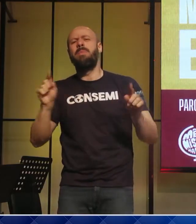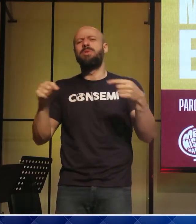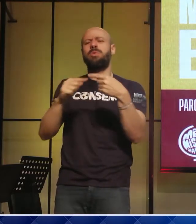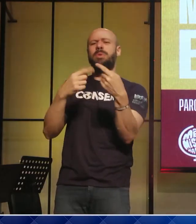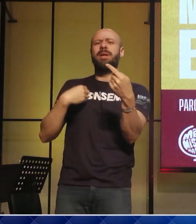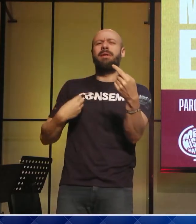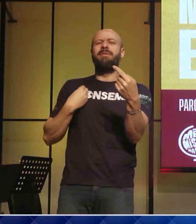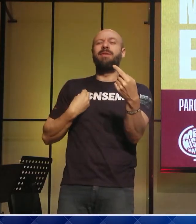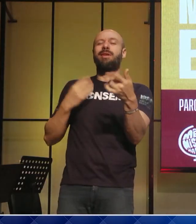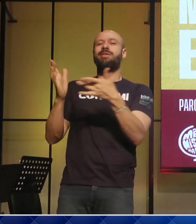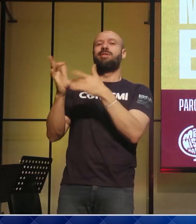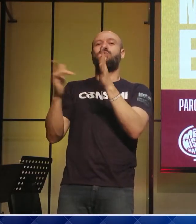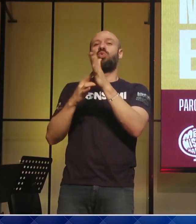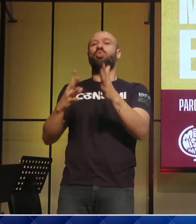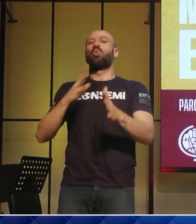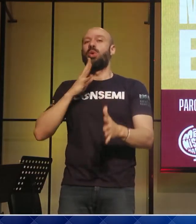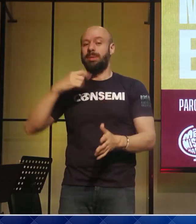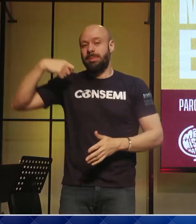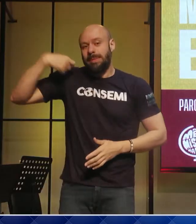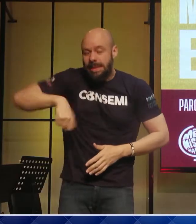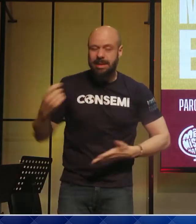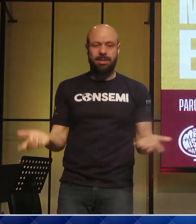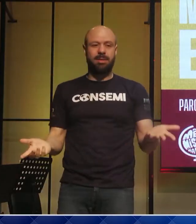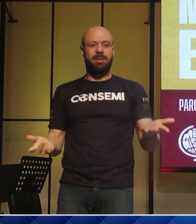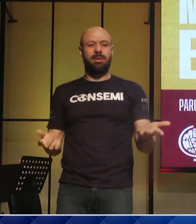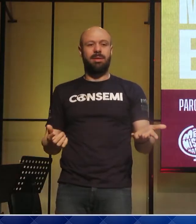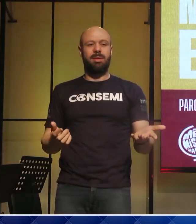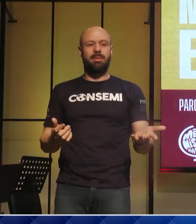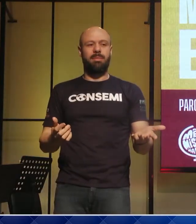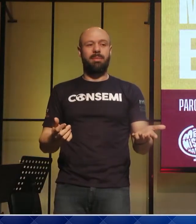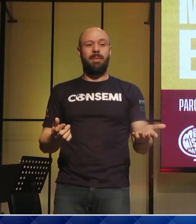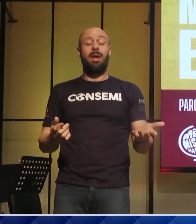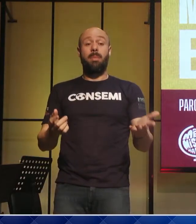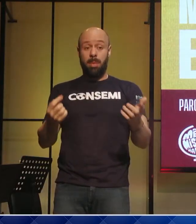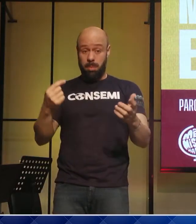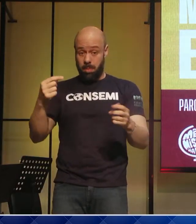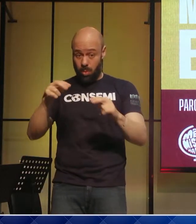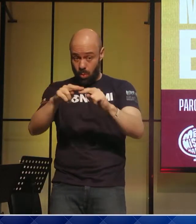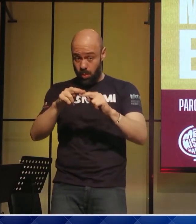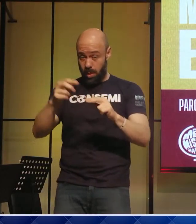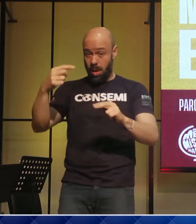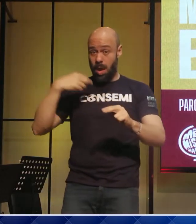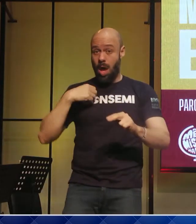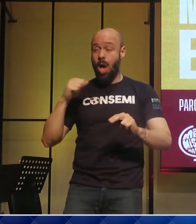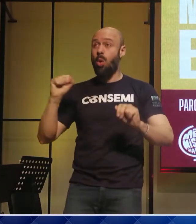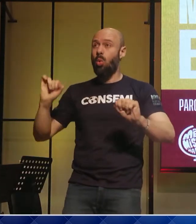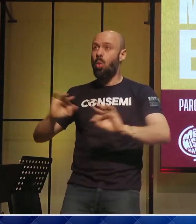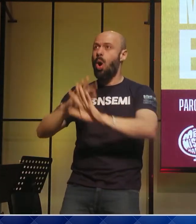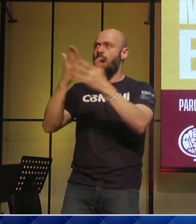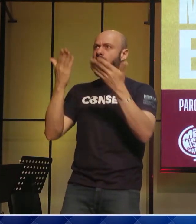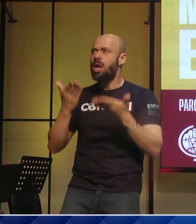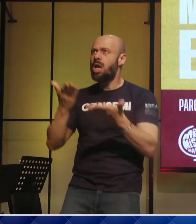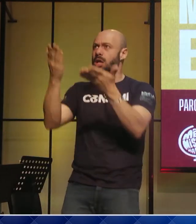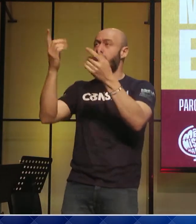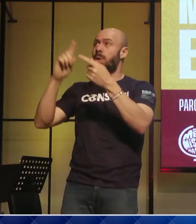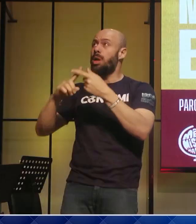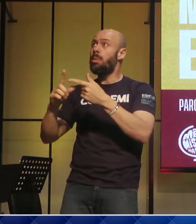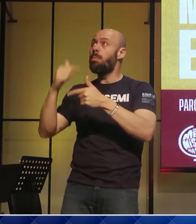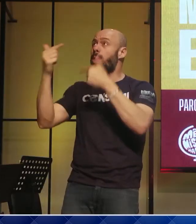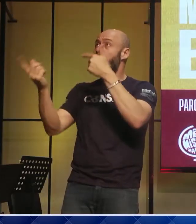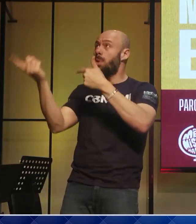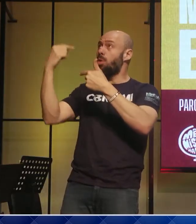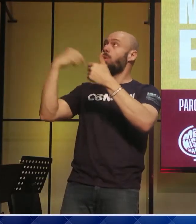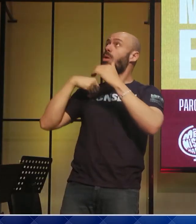verdadeiro, e a Jesus Cristo a quem enviaste. Eu te glorifiquei na terra, realizando a obra que me deste para